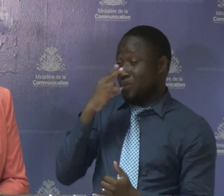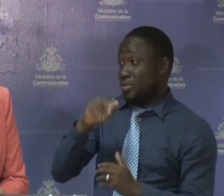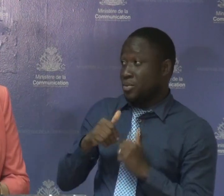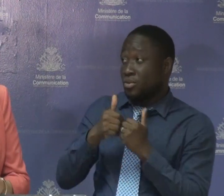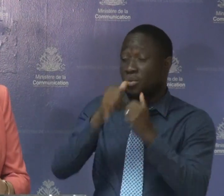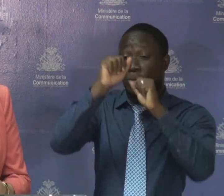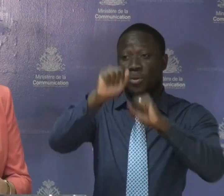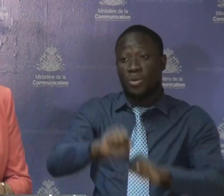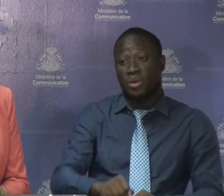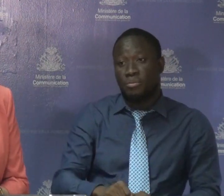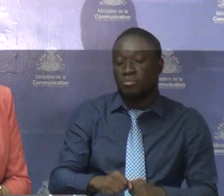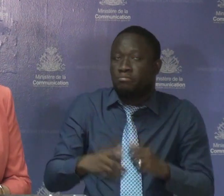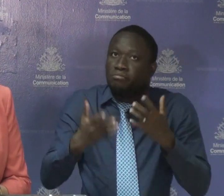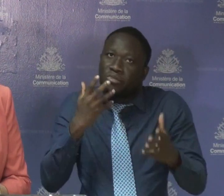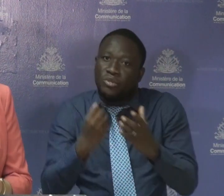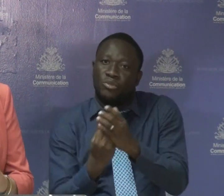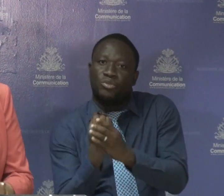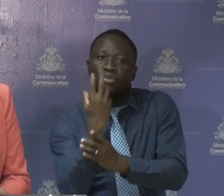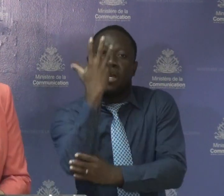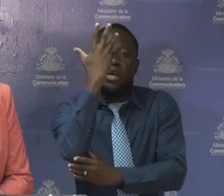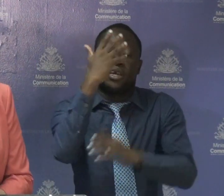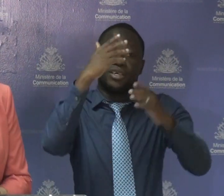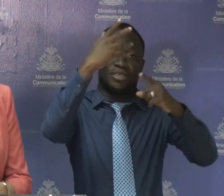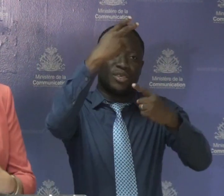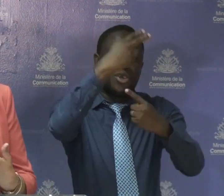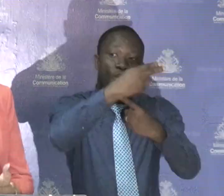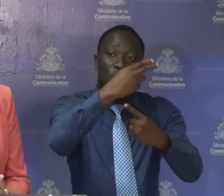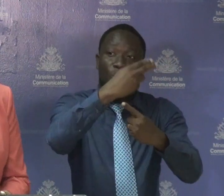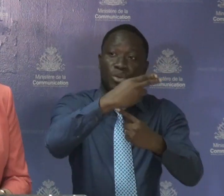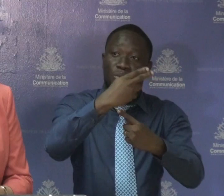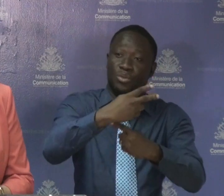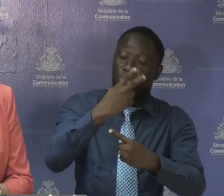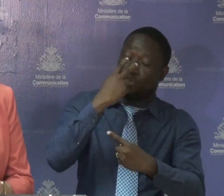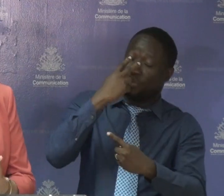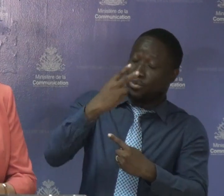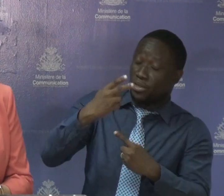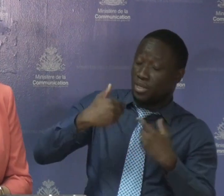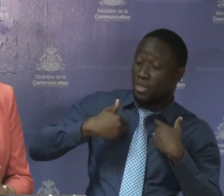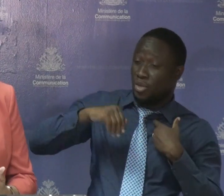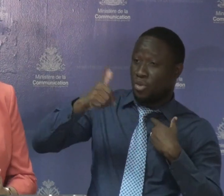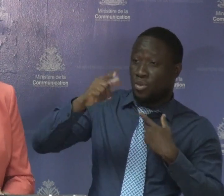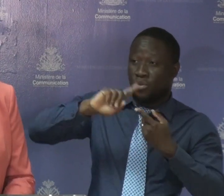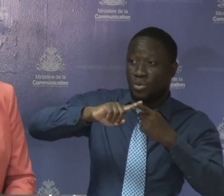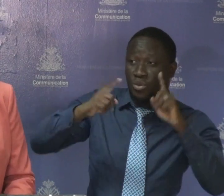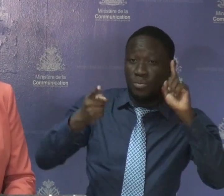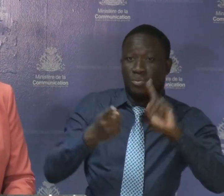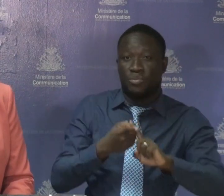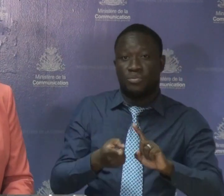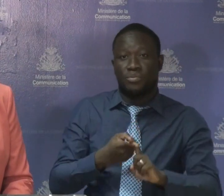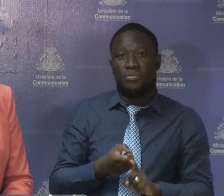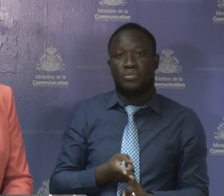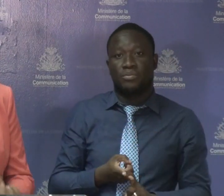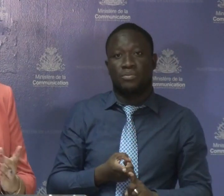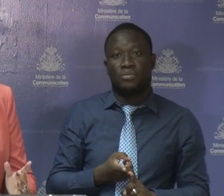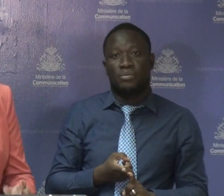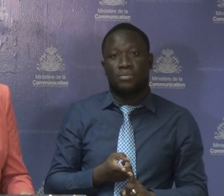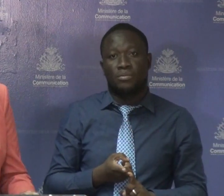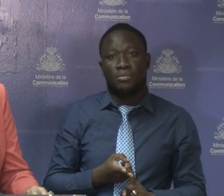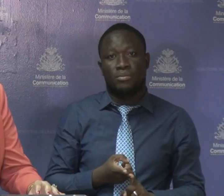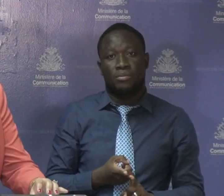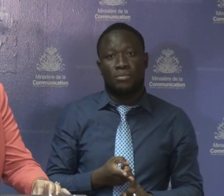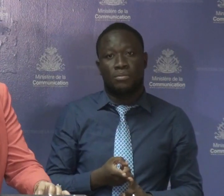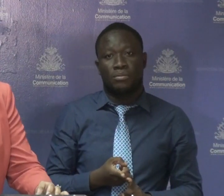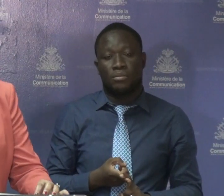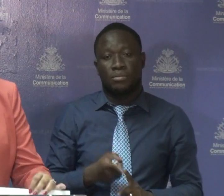que même tout est capable soit agrandir l'hôtel, soit eux même tout joindre d'autres partenaires, soit pour la gestion et des hôtels et tout